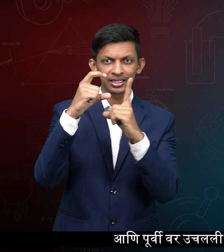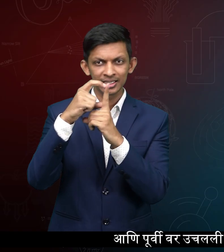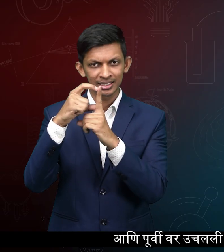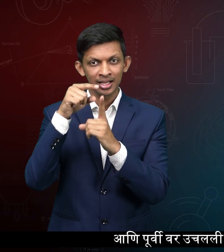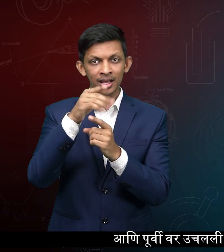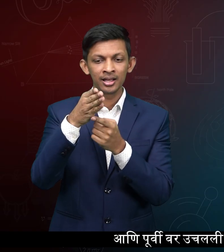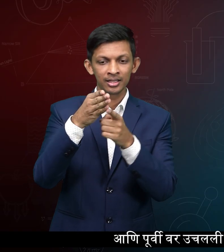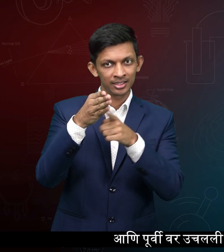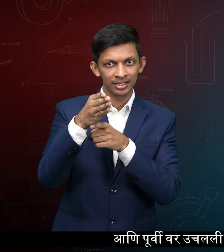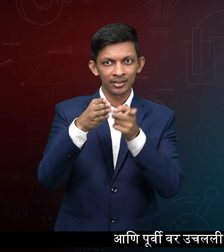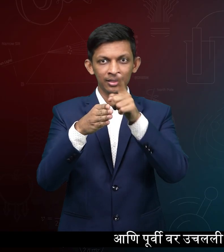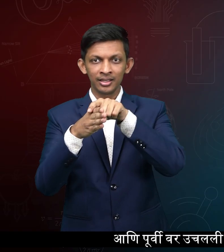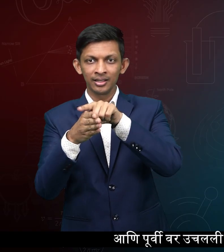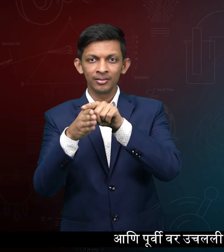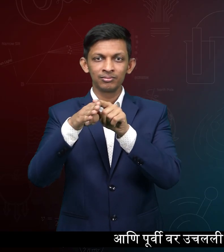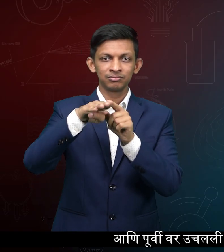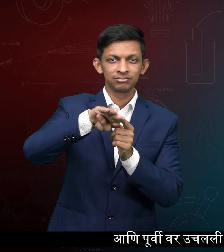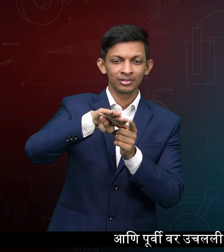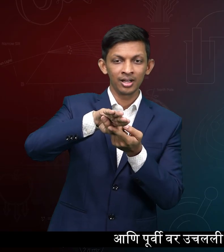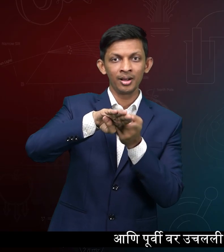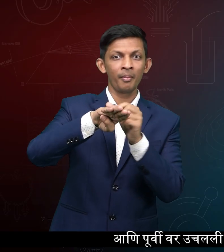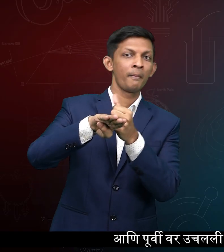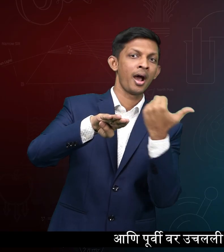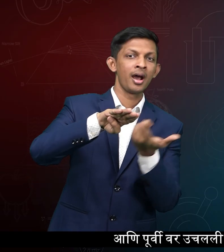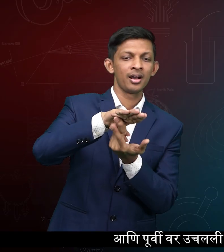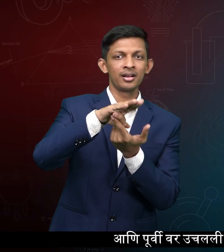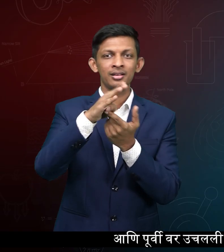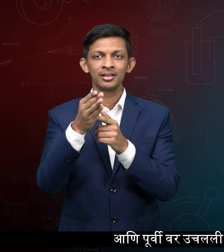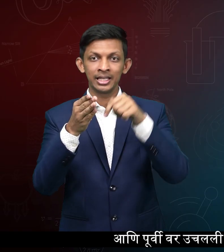वर उचलली गेलेली CD भुजा आता खाली ढकललेली जाते.